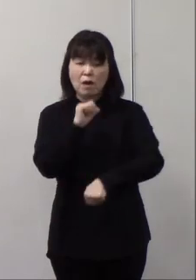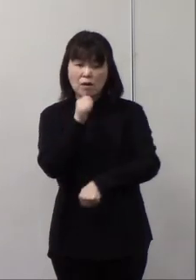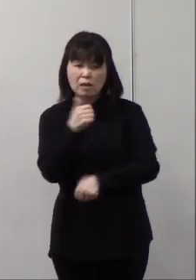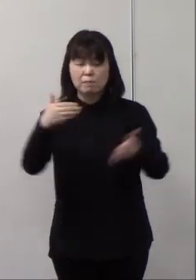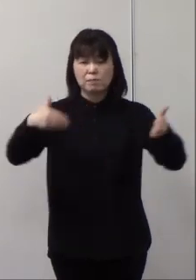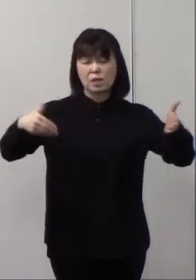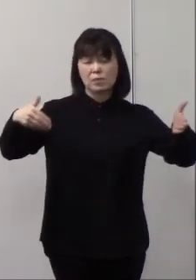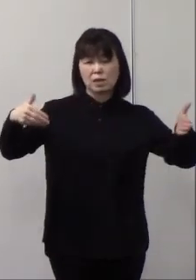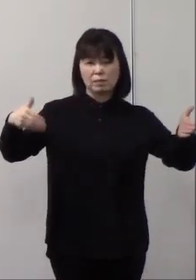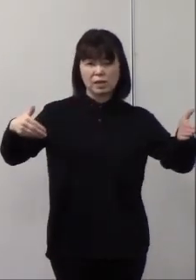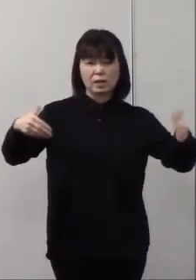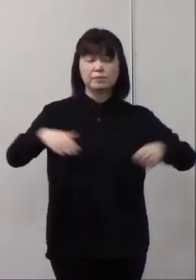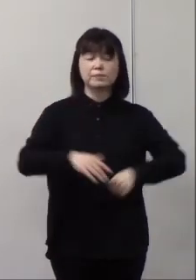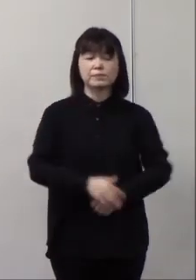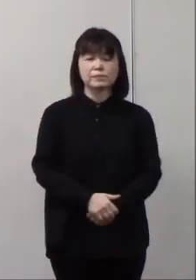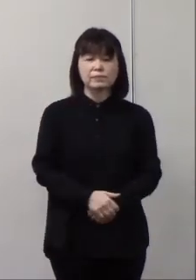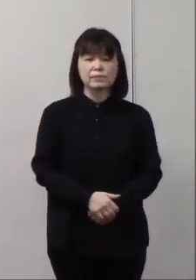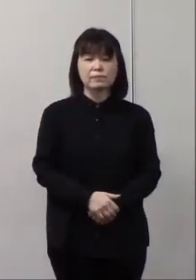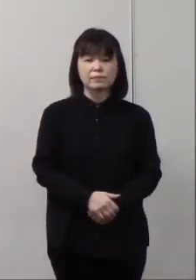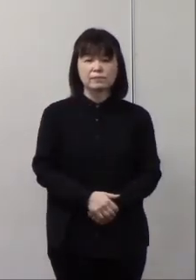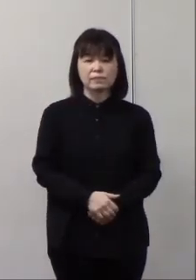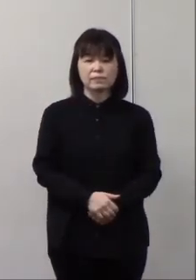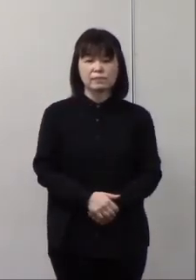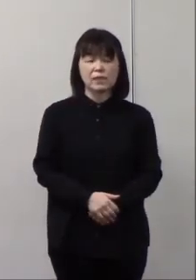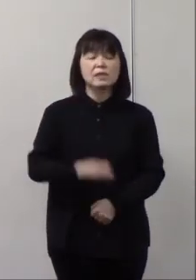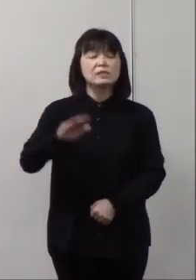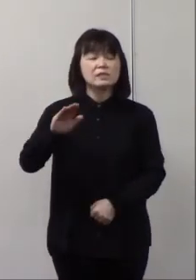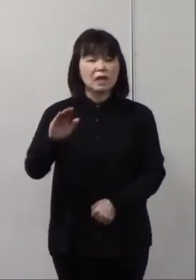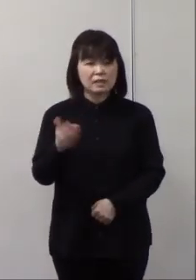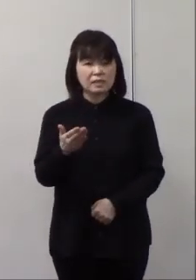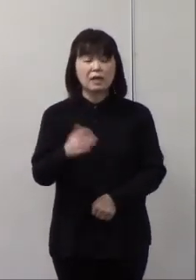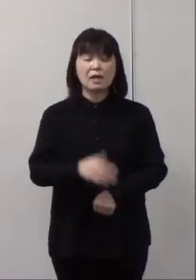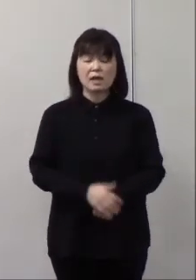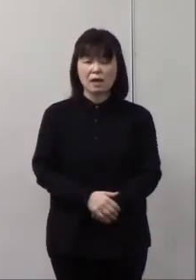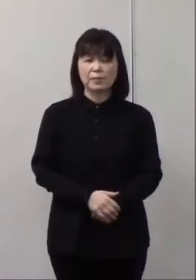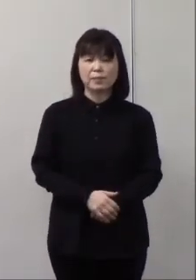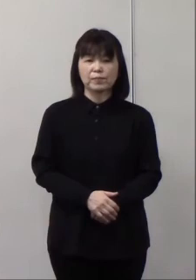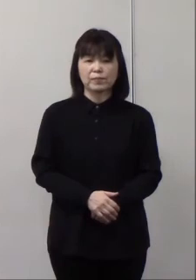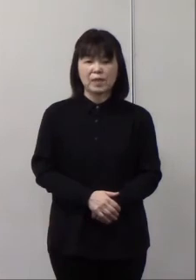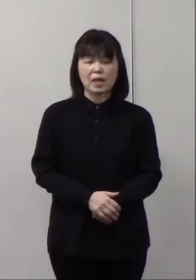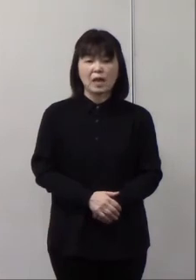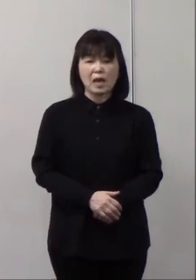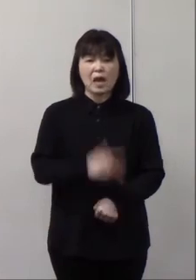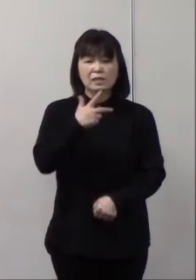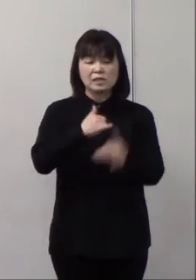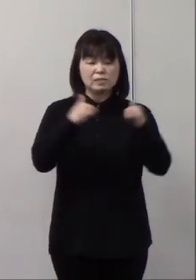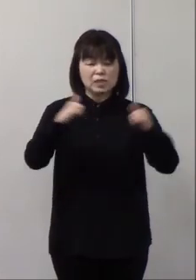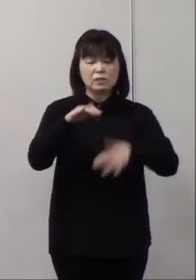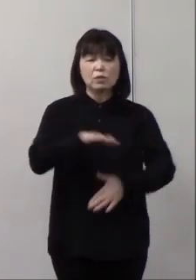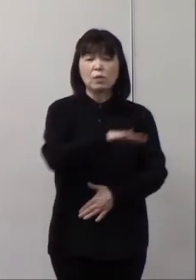して、まあ、とはいえ我々としてはやはり市民の